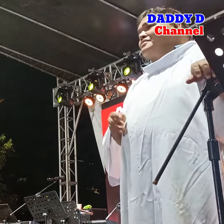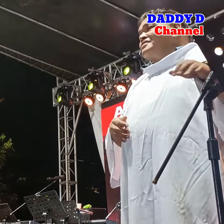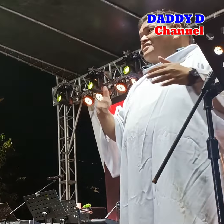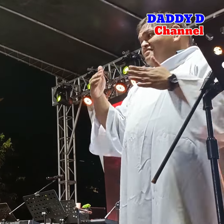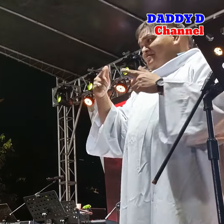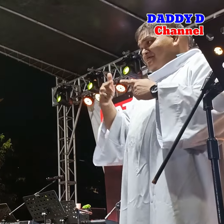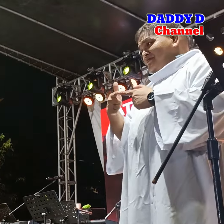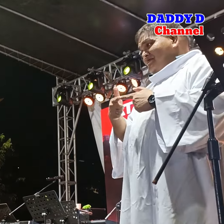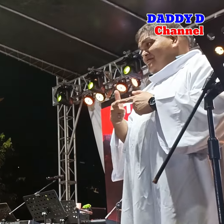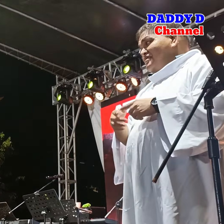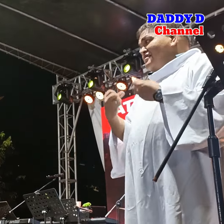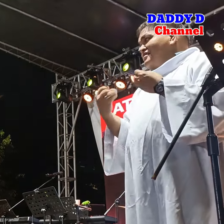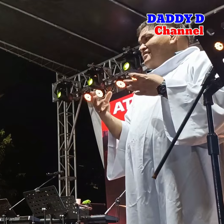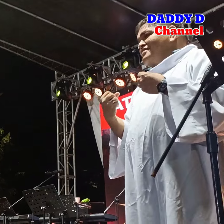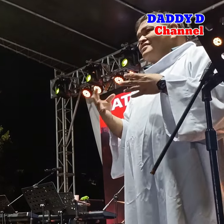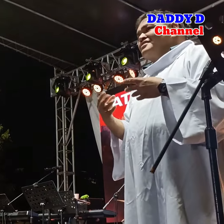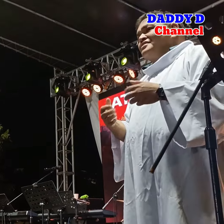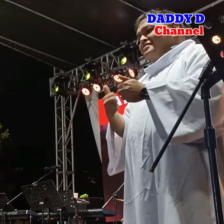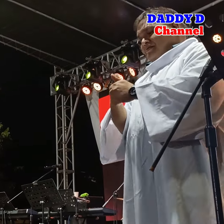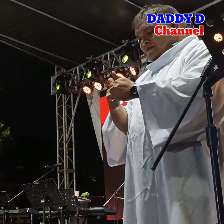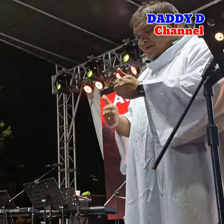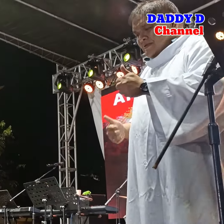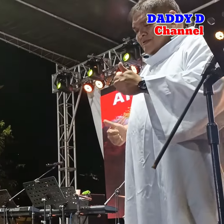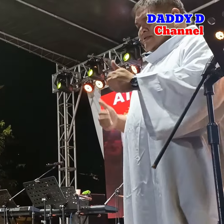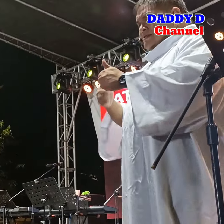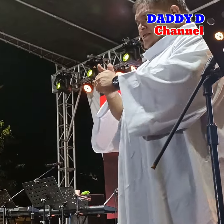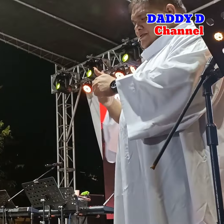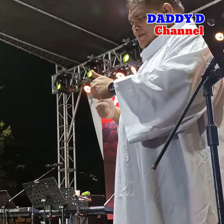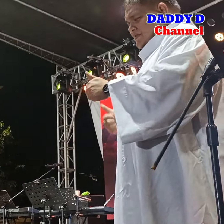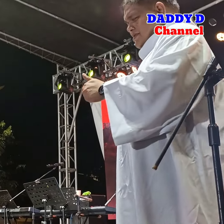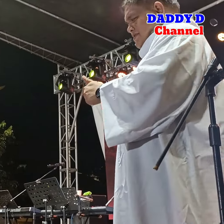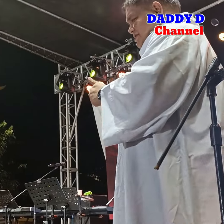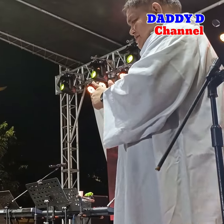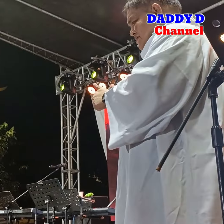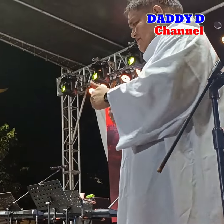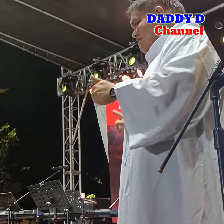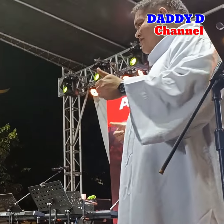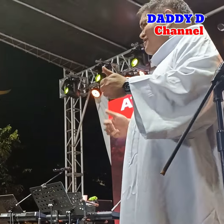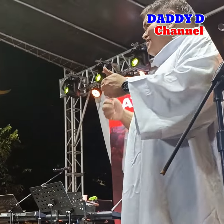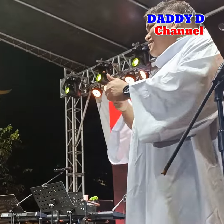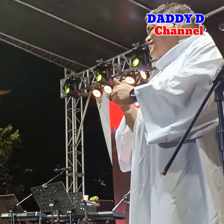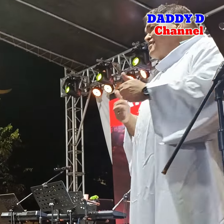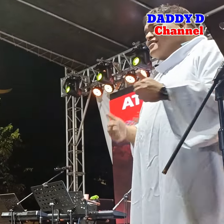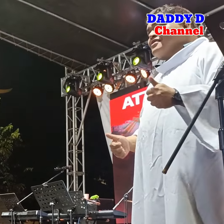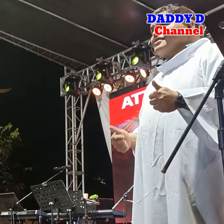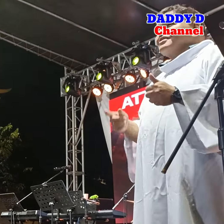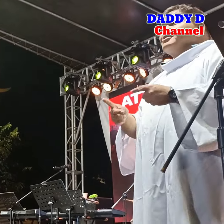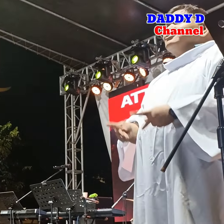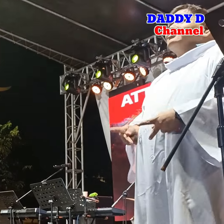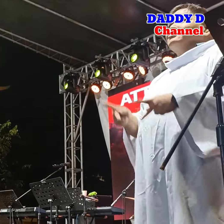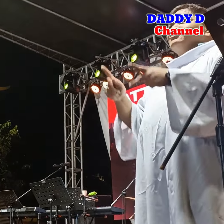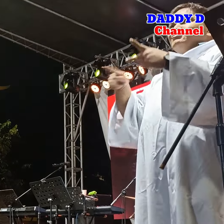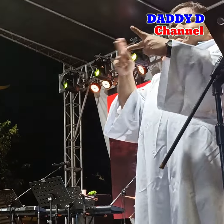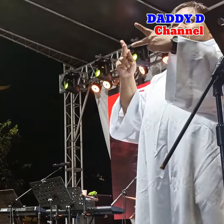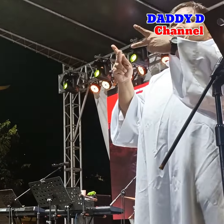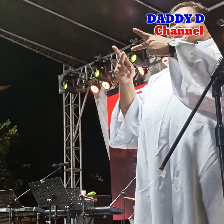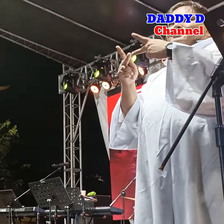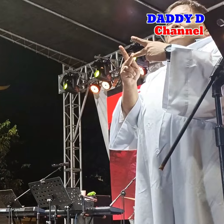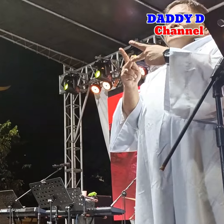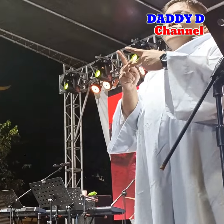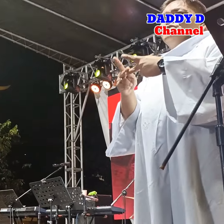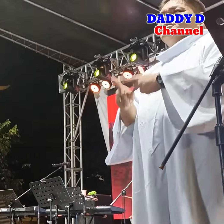Hanggang ngayon, marami pa rin siyang iniiwasan na sagot. Ito yung purpose ng State of the Nation